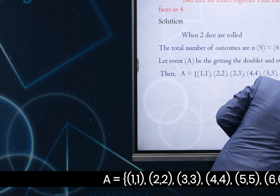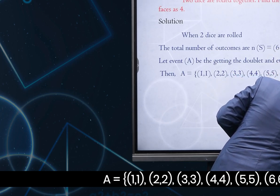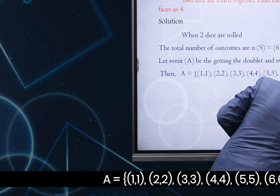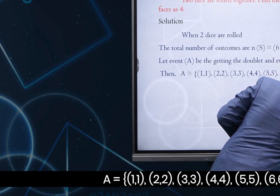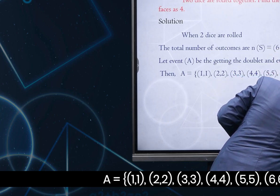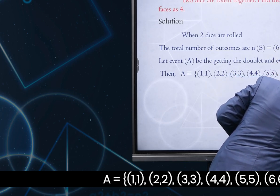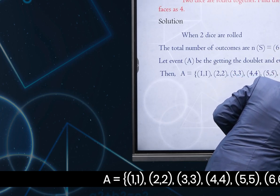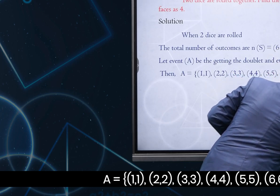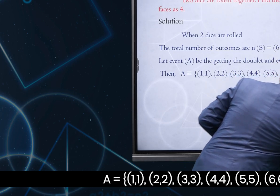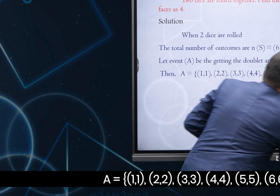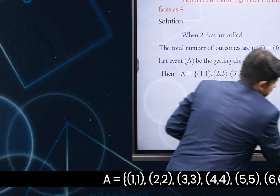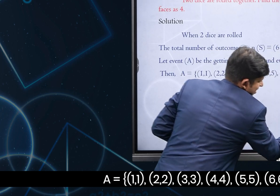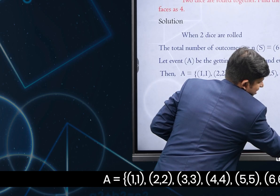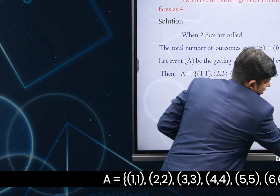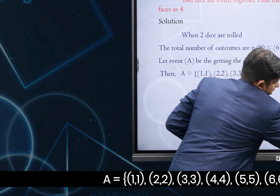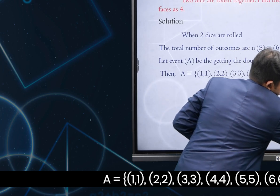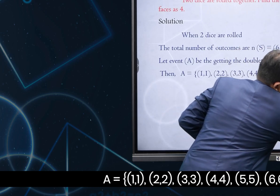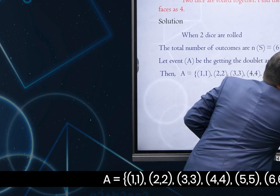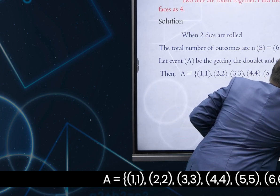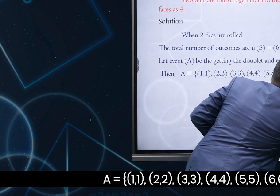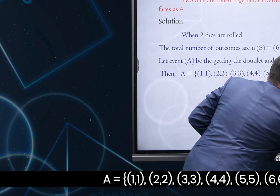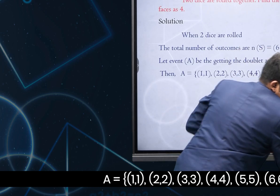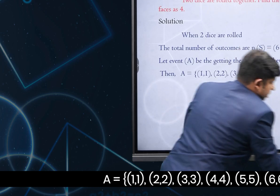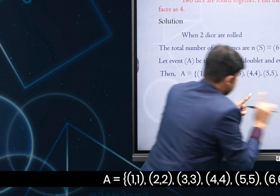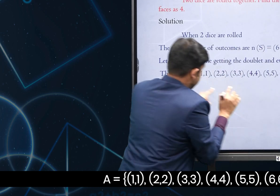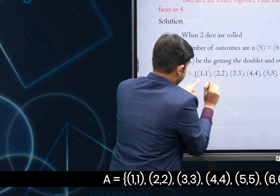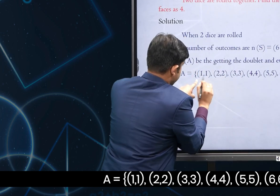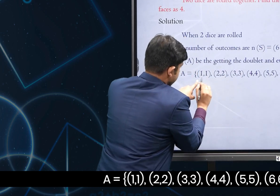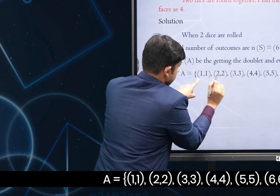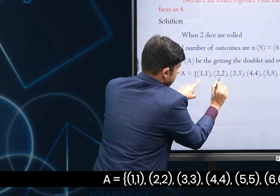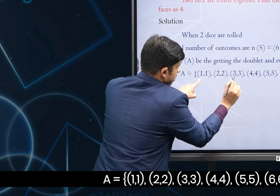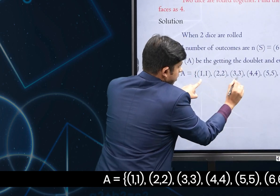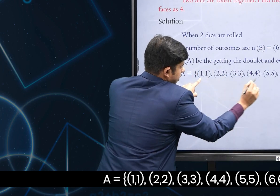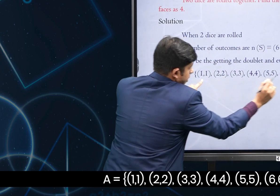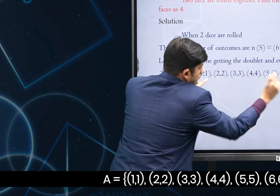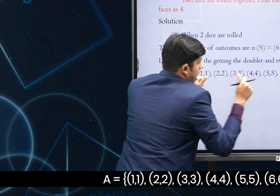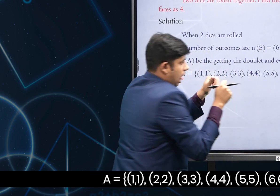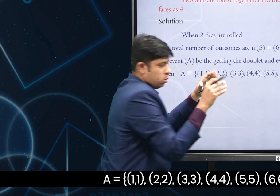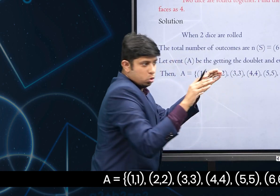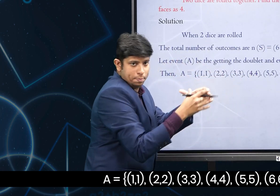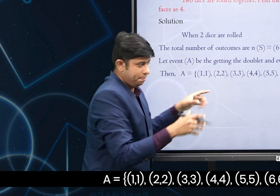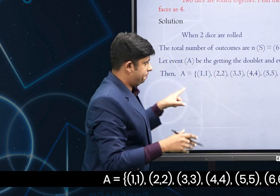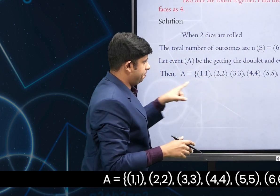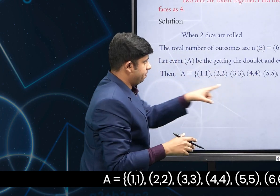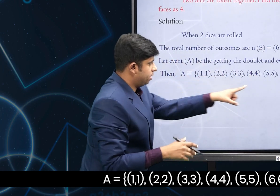5 மற்றும் 5 அடைப்புக்குறி 6 மற்றும் 6 அடைப்புக்குறி ஈடு எண் அடைப்புக்குறி